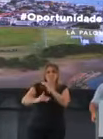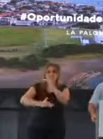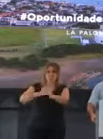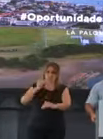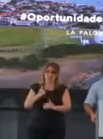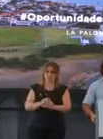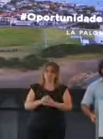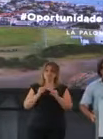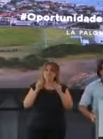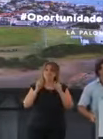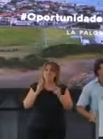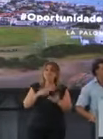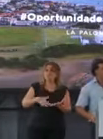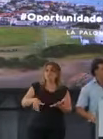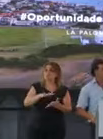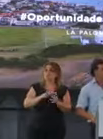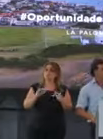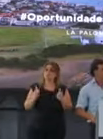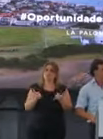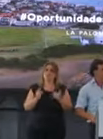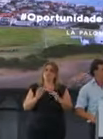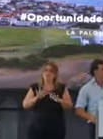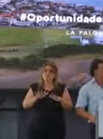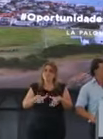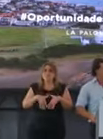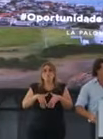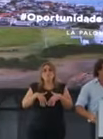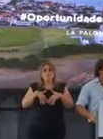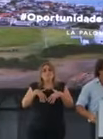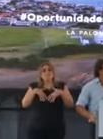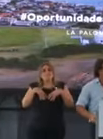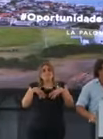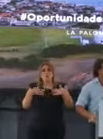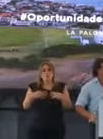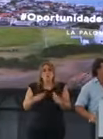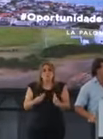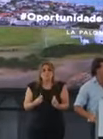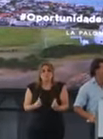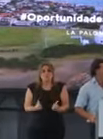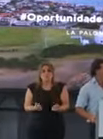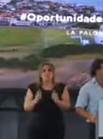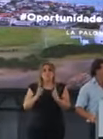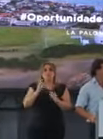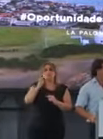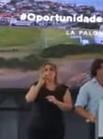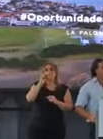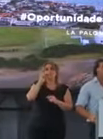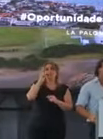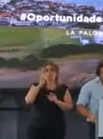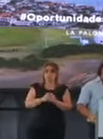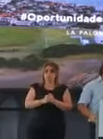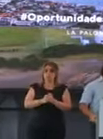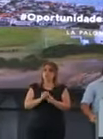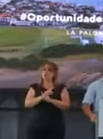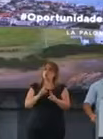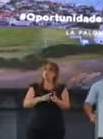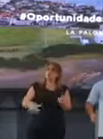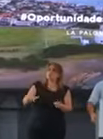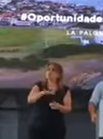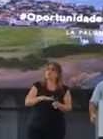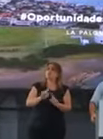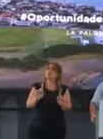Y eso es una cuestión anímica. Es una cuestión anímica e intelectual. No es una